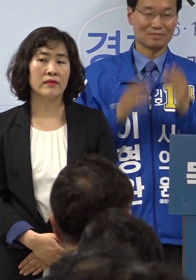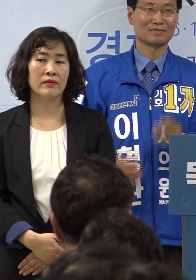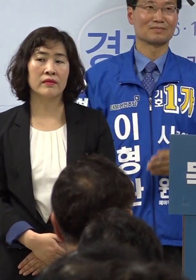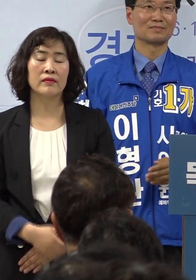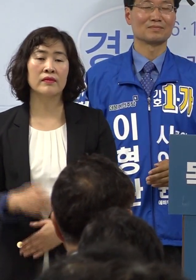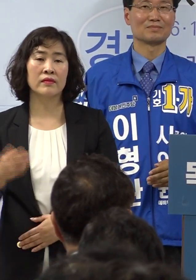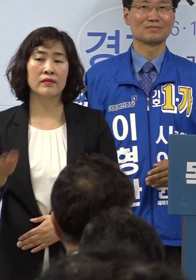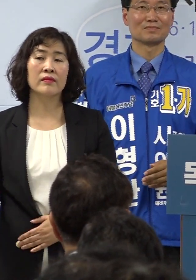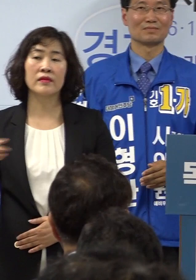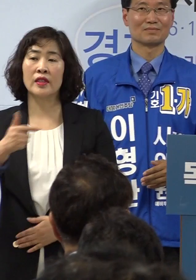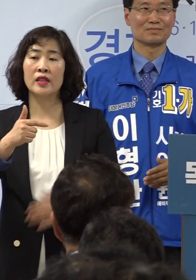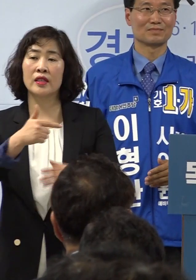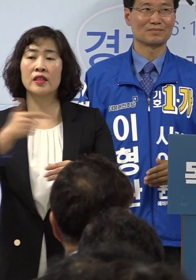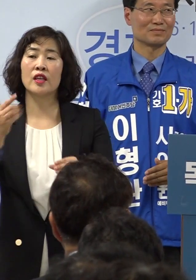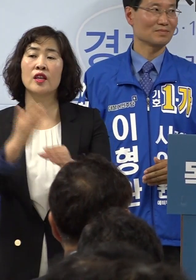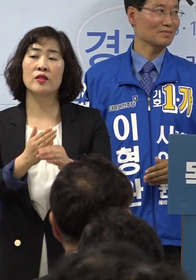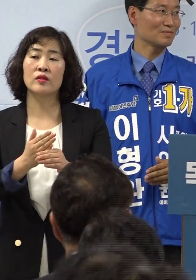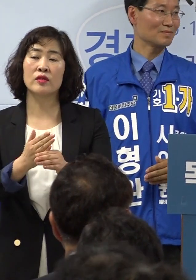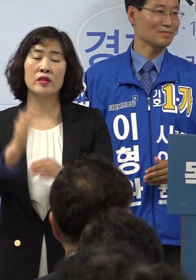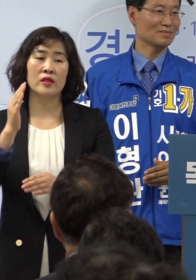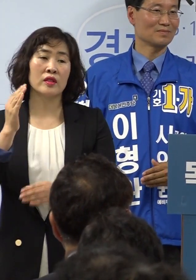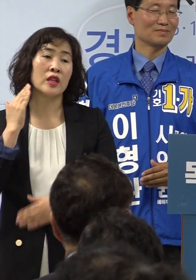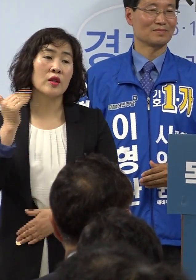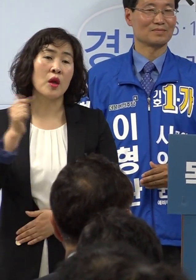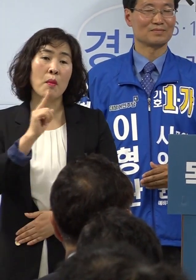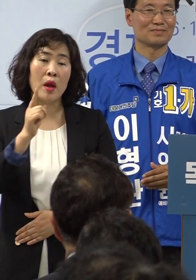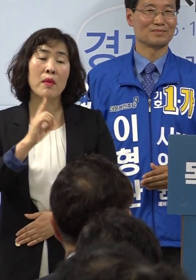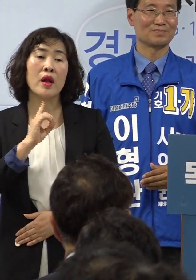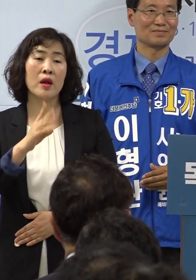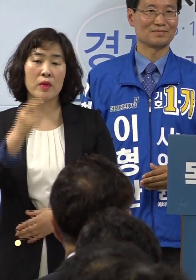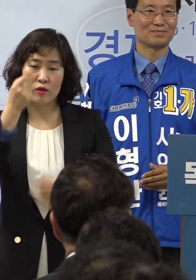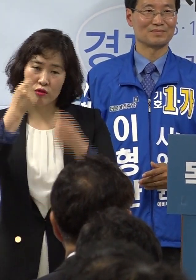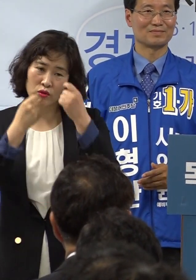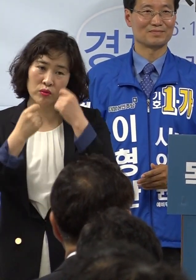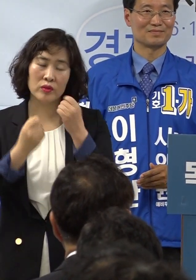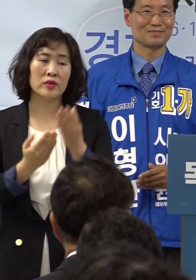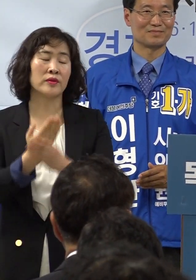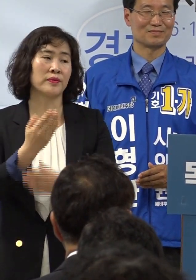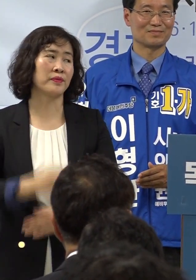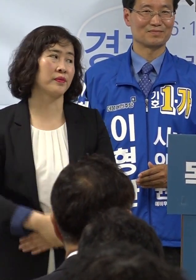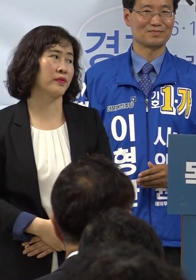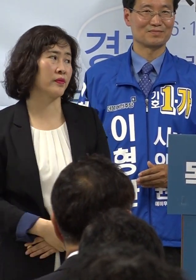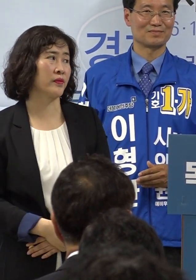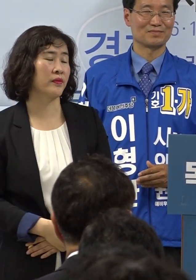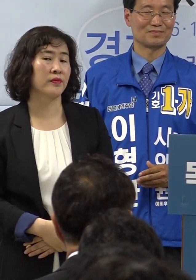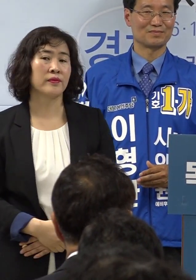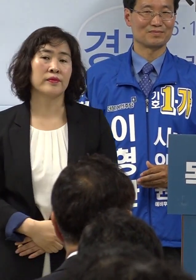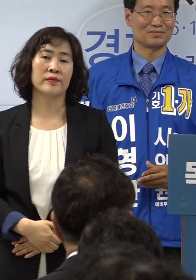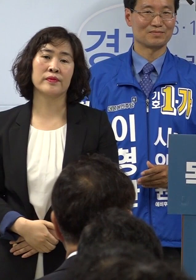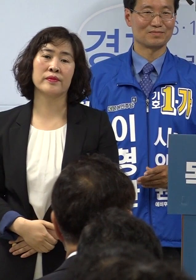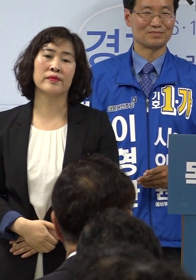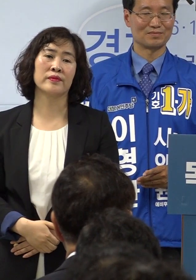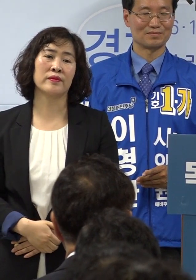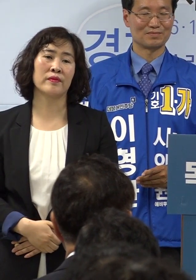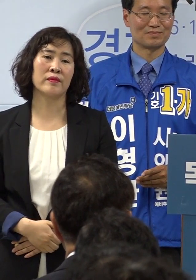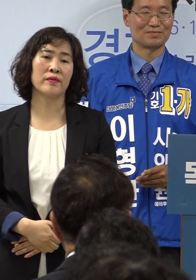그런데 김대중 대통령님 말씀만 하면 눈물이 좀 나려고 합니다.